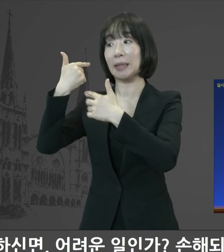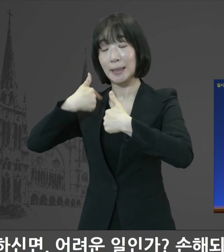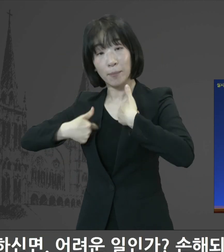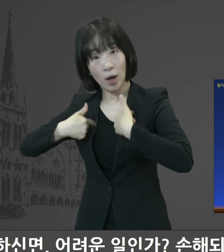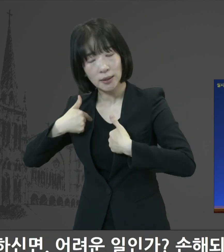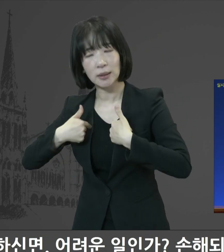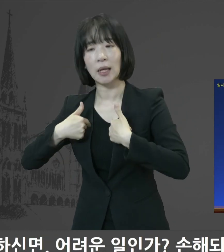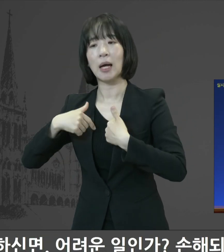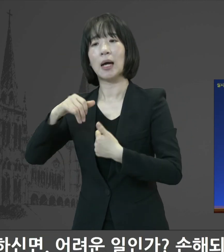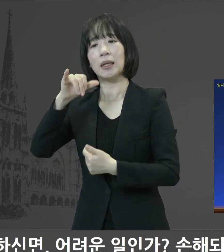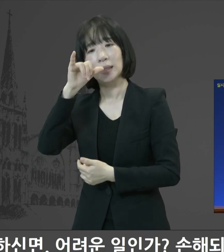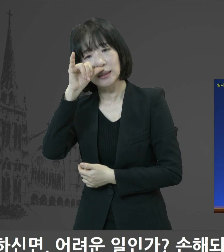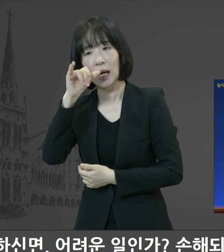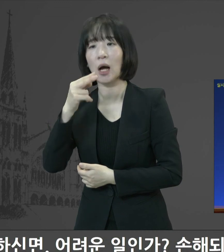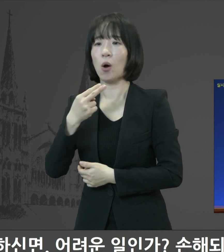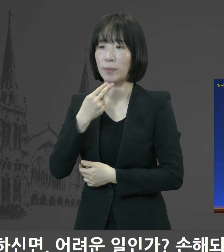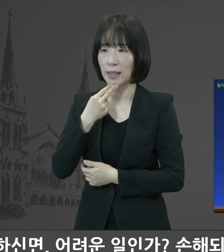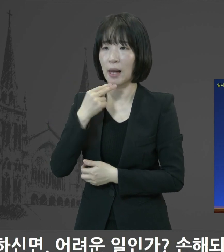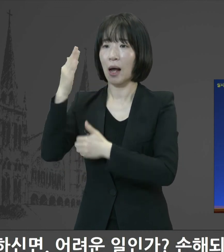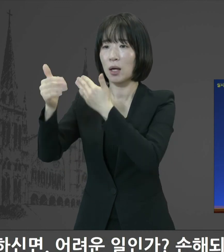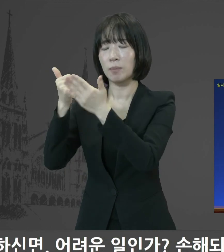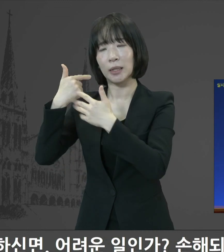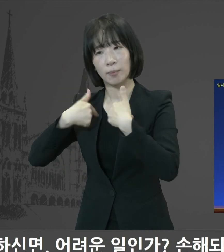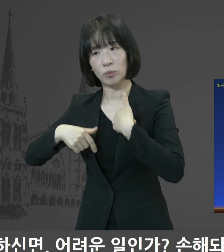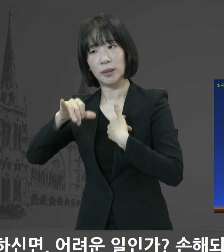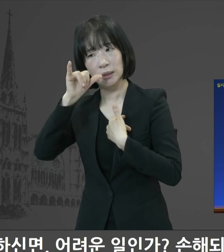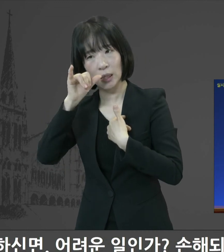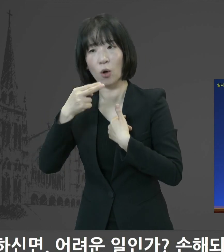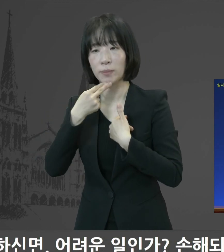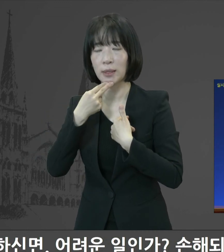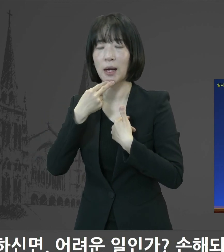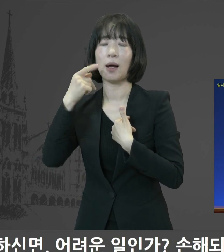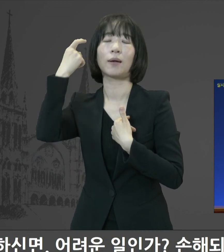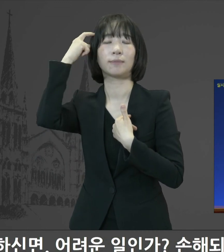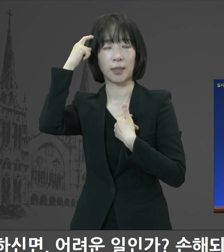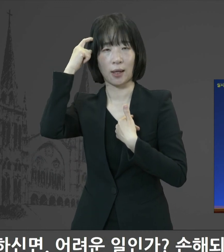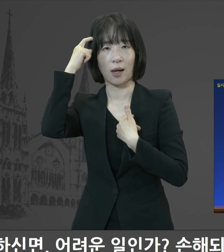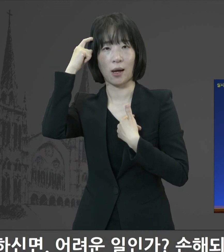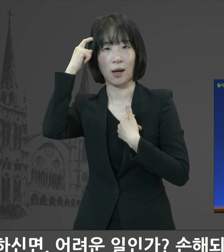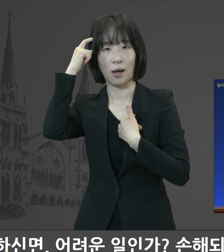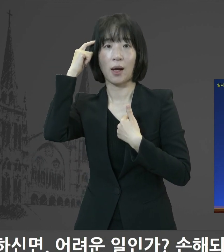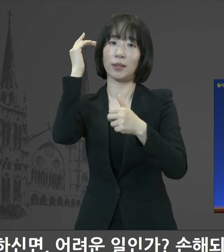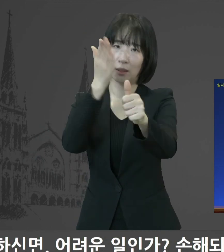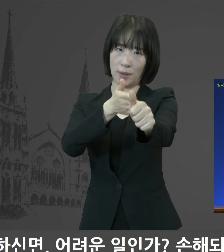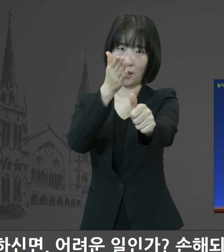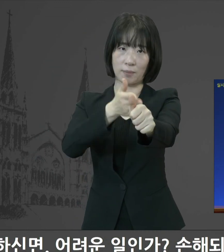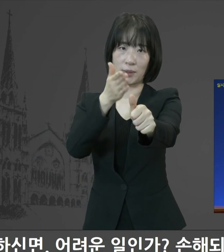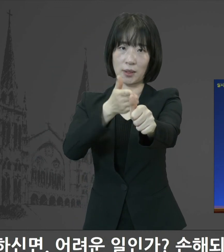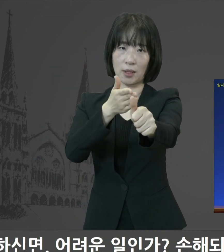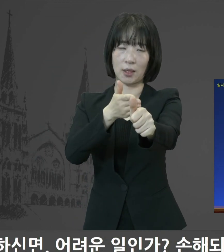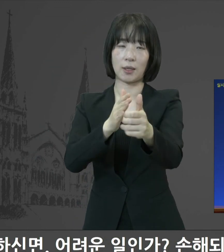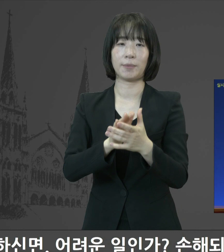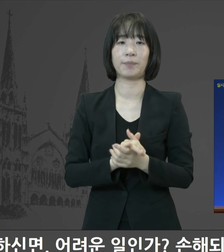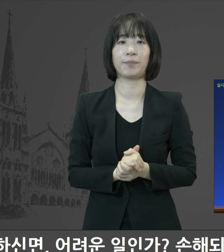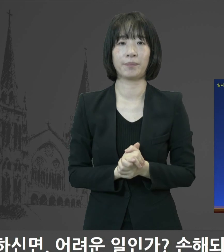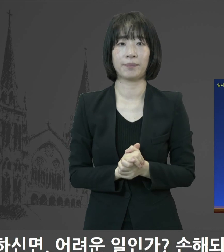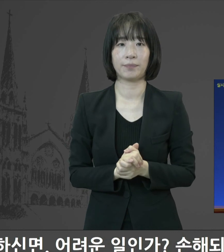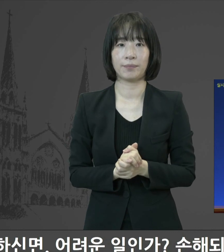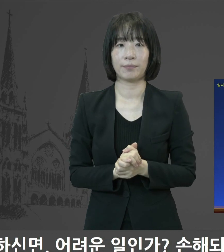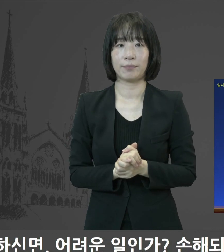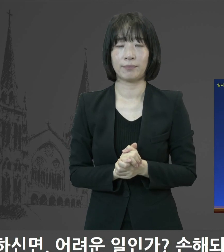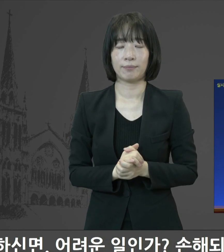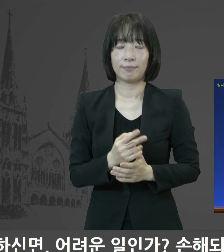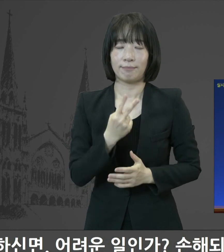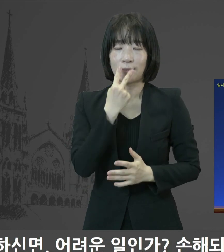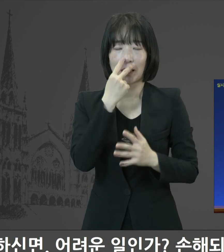것인가? 이 관점에서 보는 언약을 붙든 신실한 주의 백성들 되시기를 주의 이름으로 축원합니다.